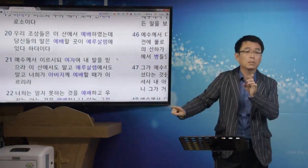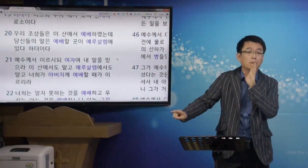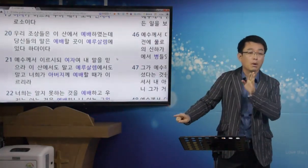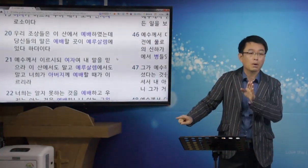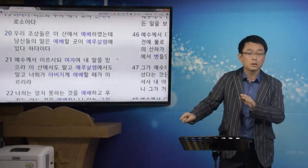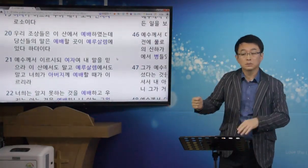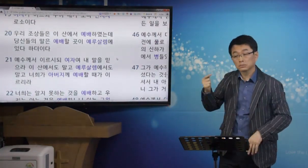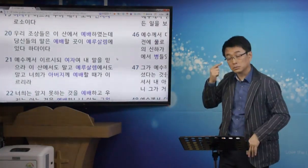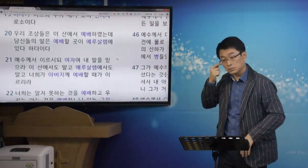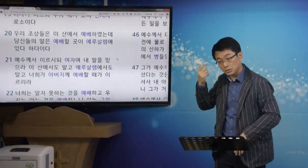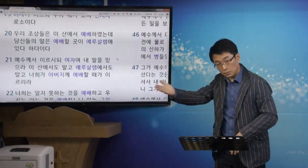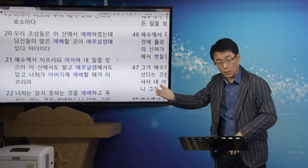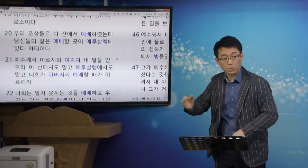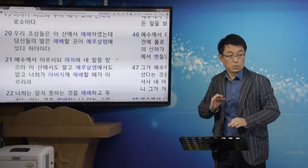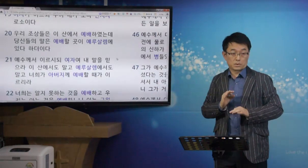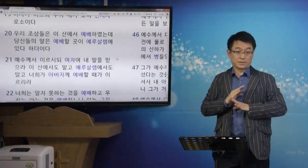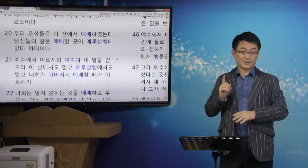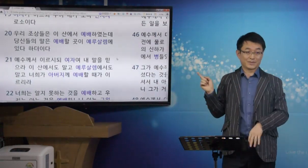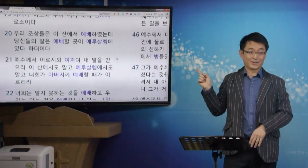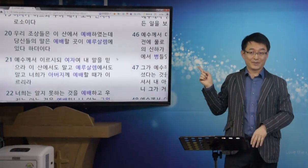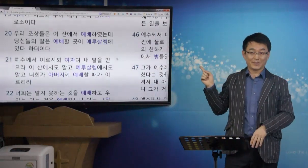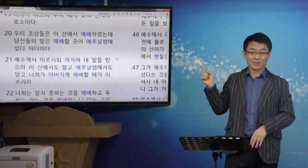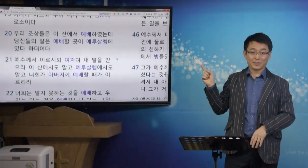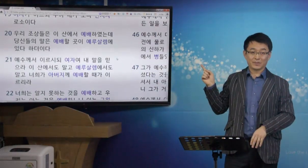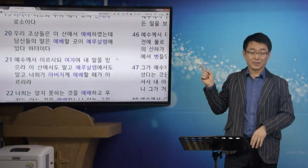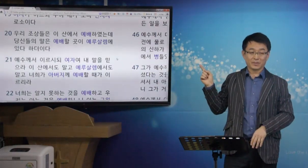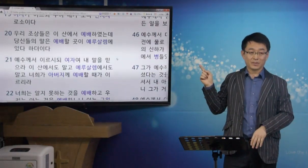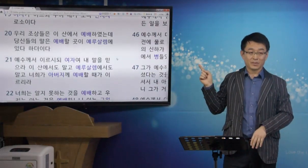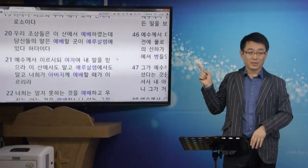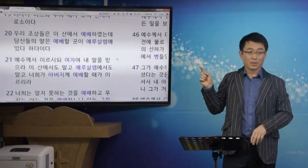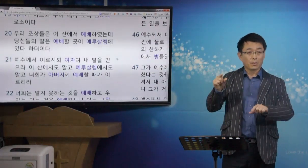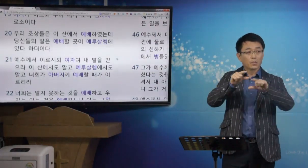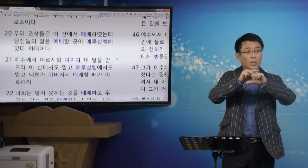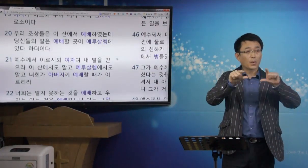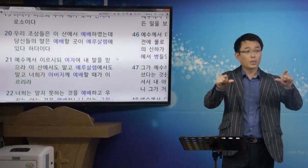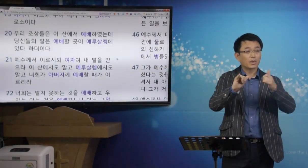너희들은 예배를 예루살렘에서 드리는데 어디가?